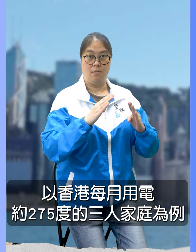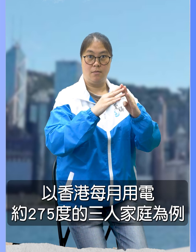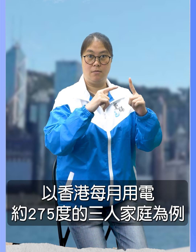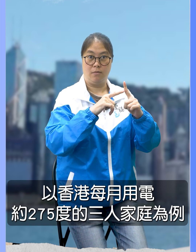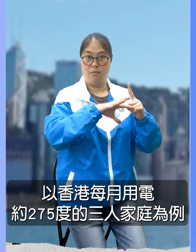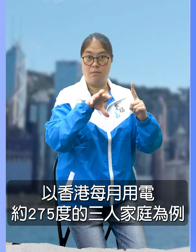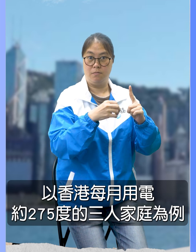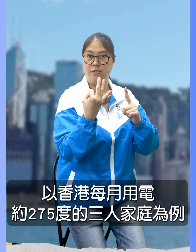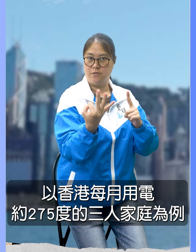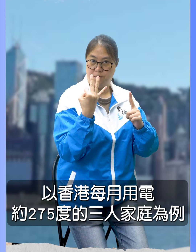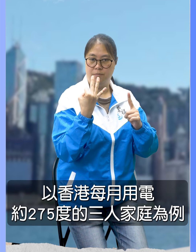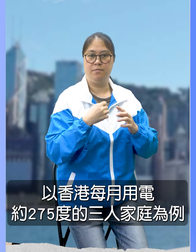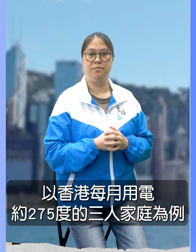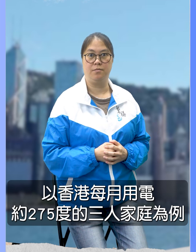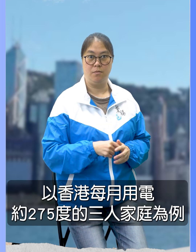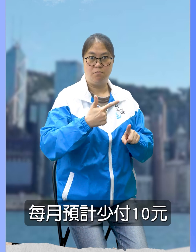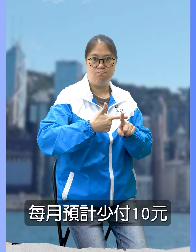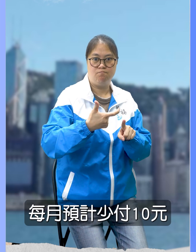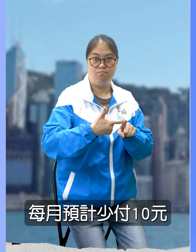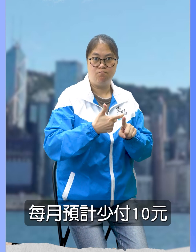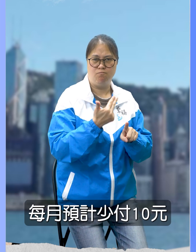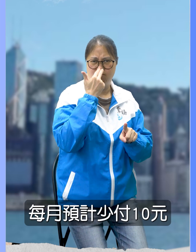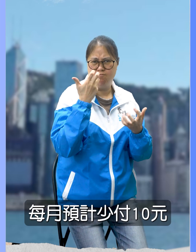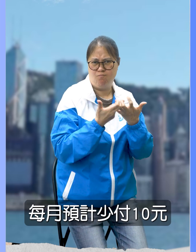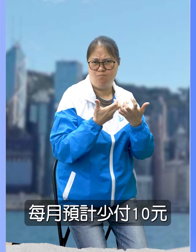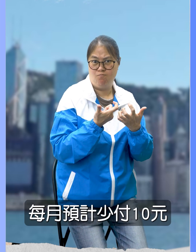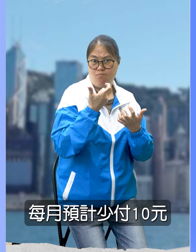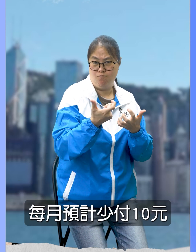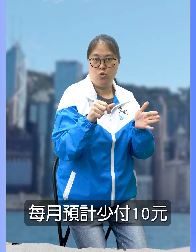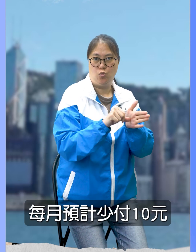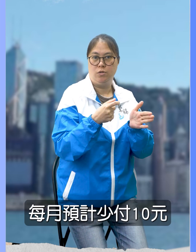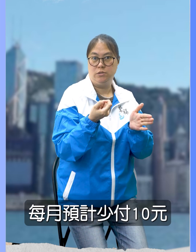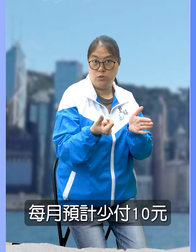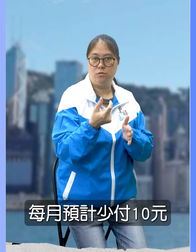3人家庭為例，每月預計少付10蚊。